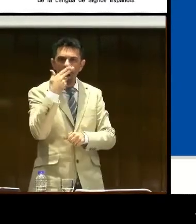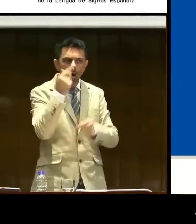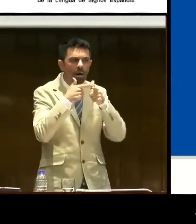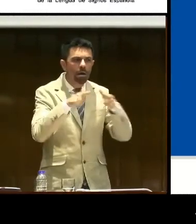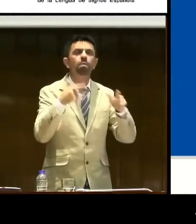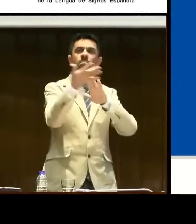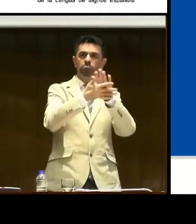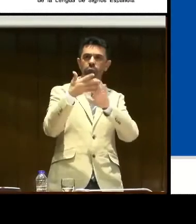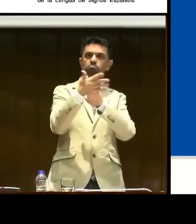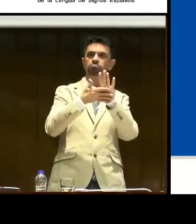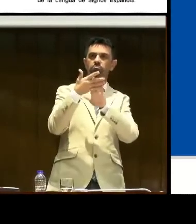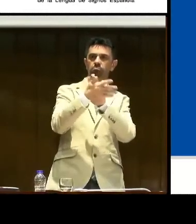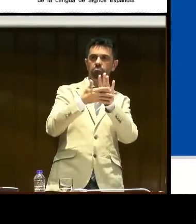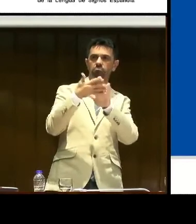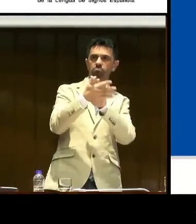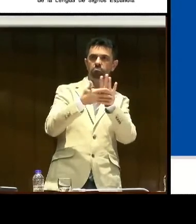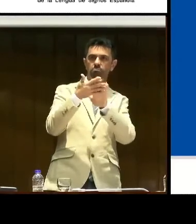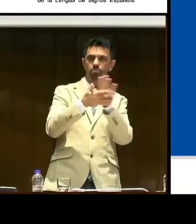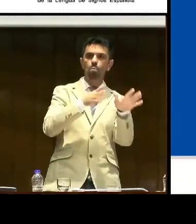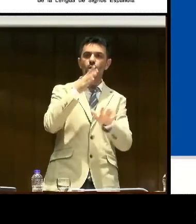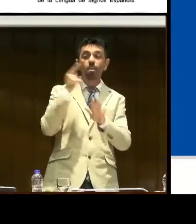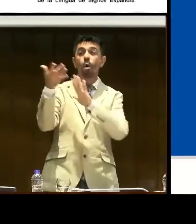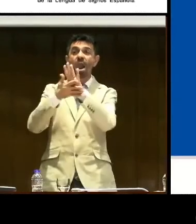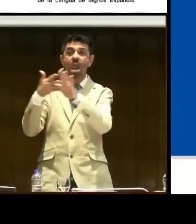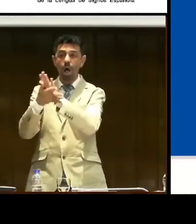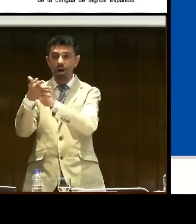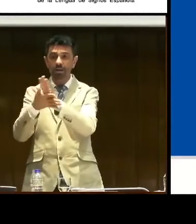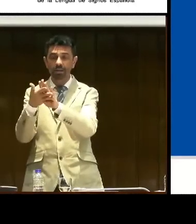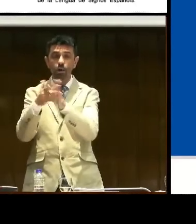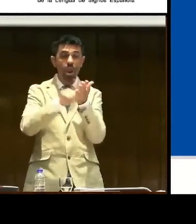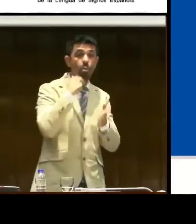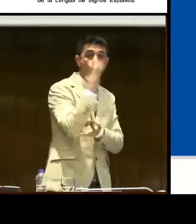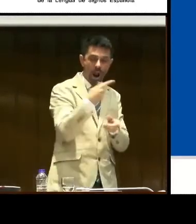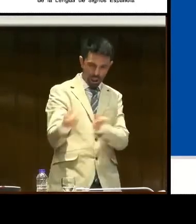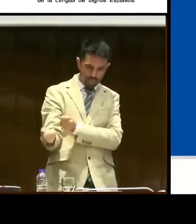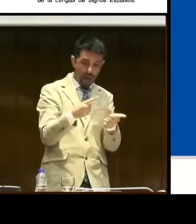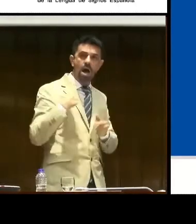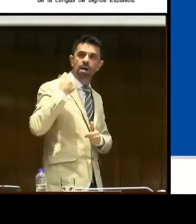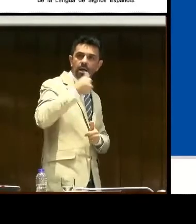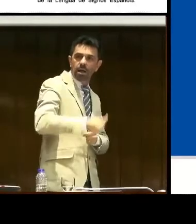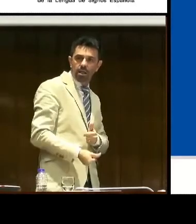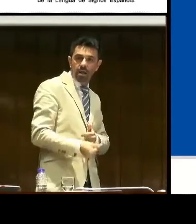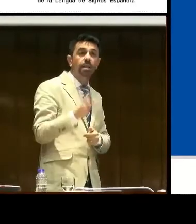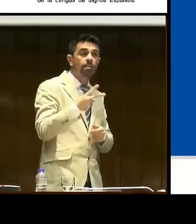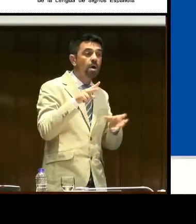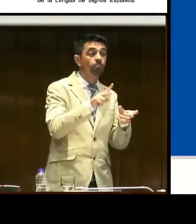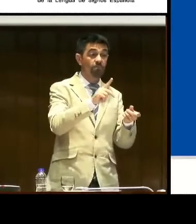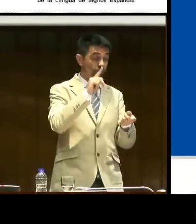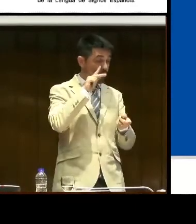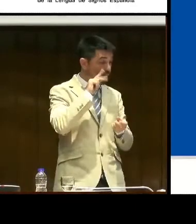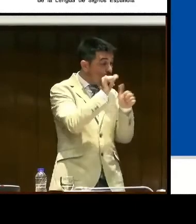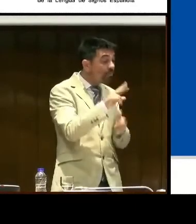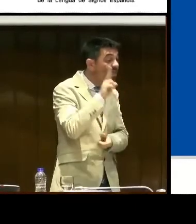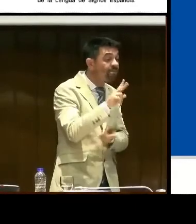signos, lenguas que enriquecían y, en cierto modo, modificaban la visión general que se tenía de